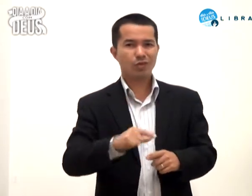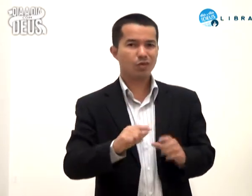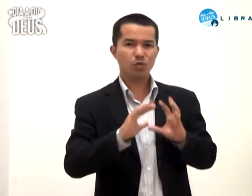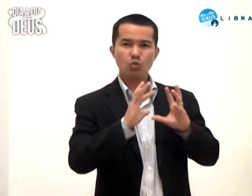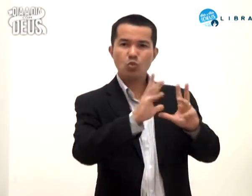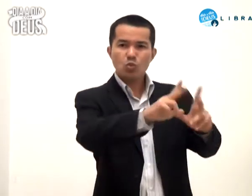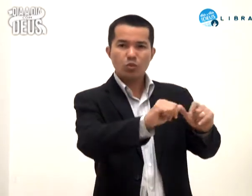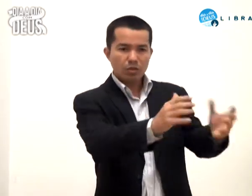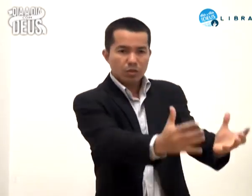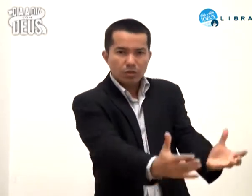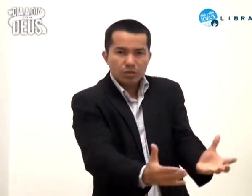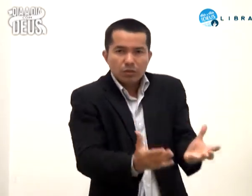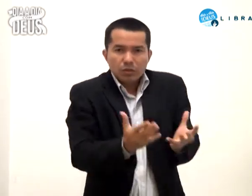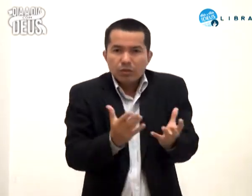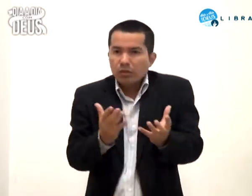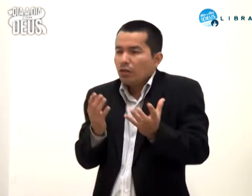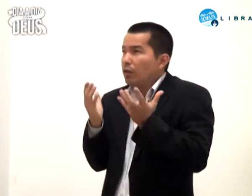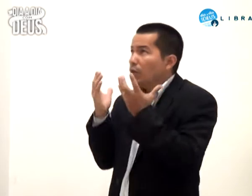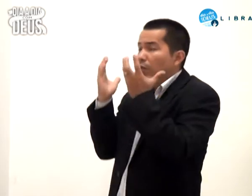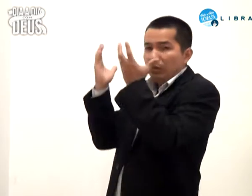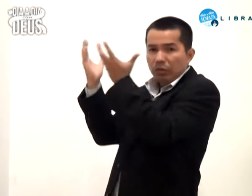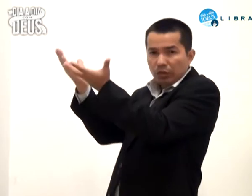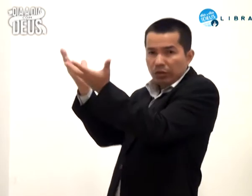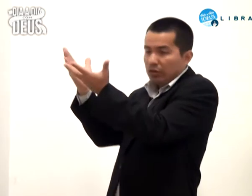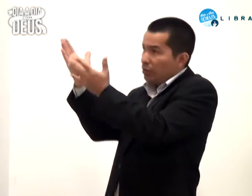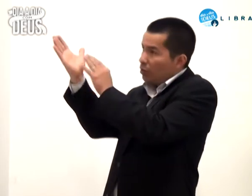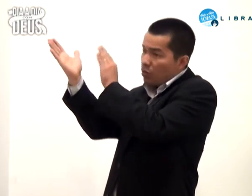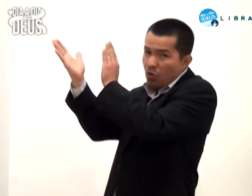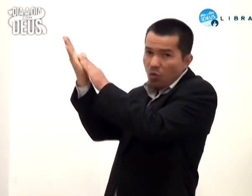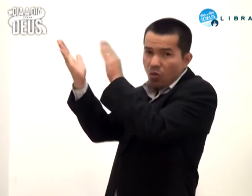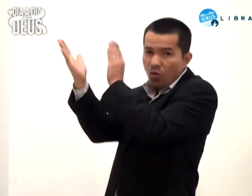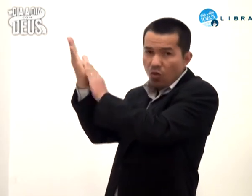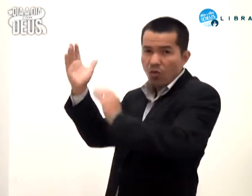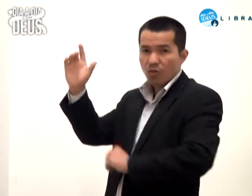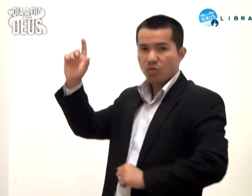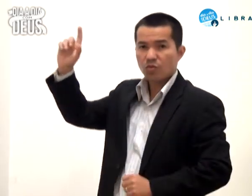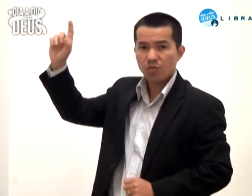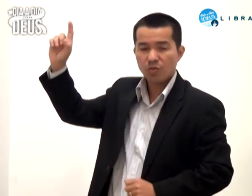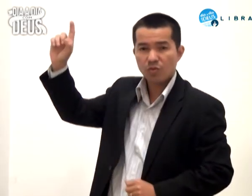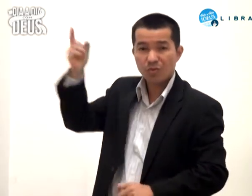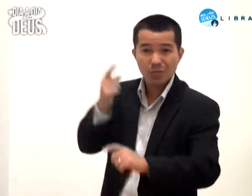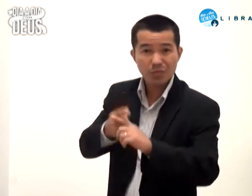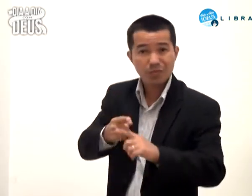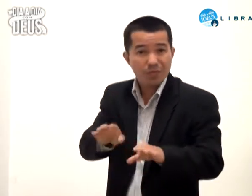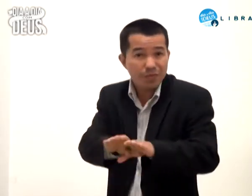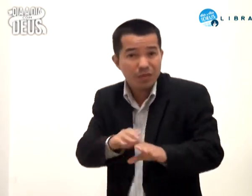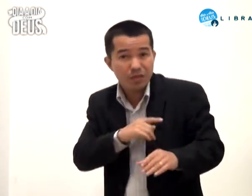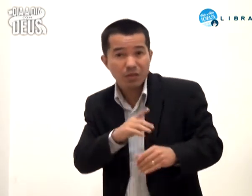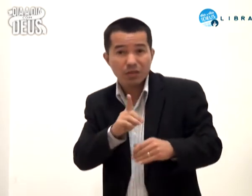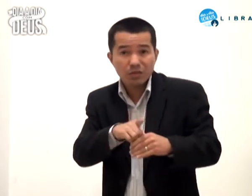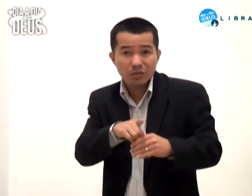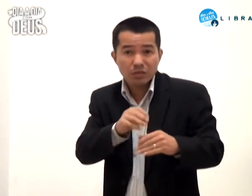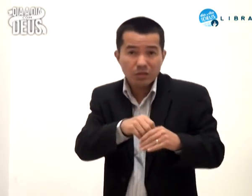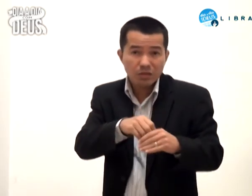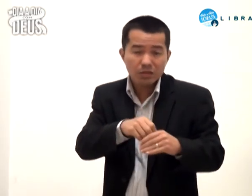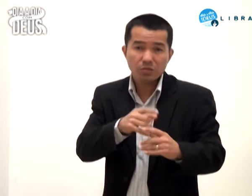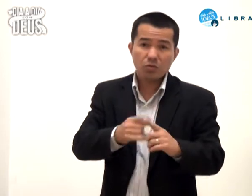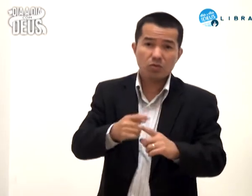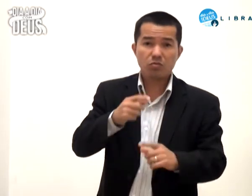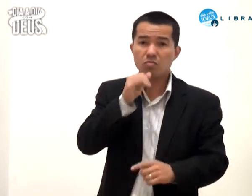te pertence, porque o dízimo não pertence a gente, pertence a Deus. E como consequência, você acha que